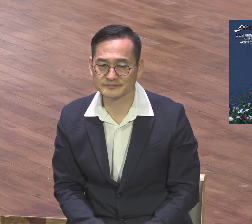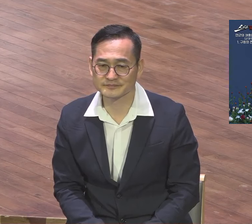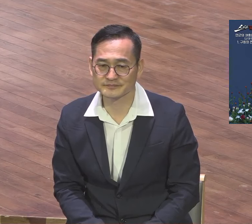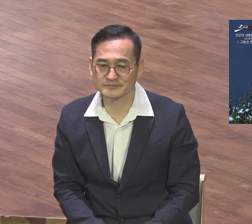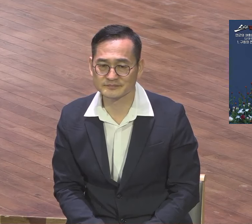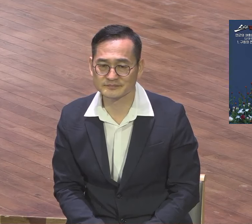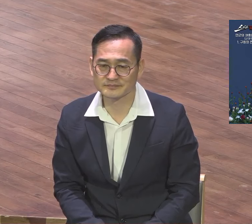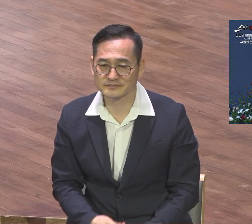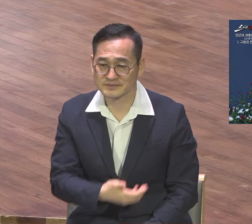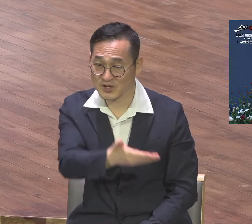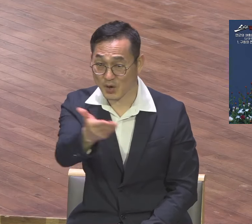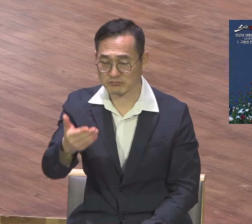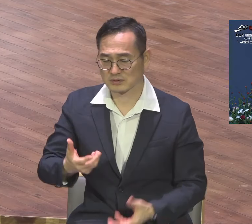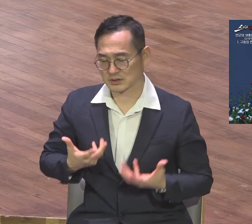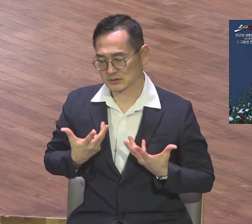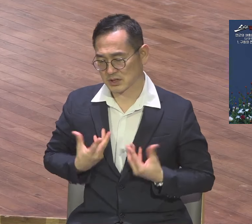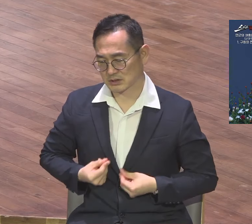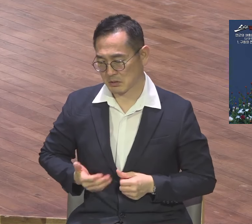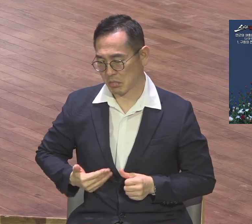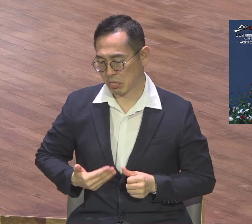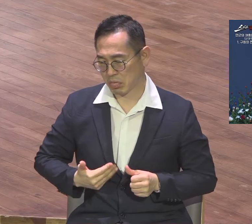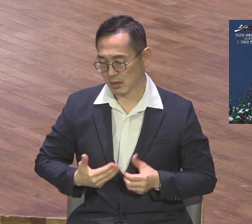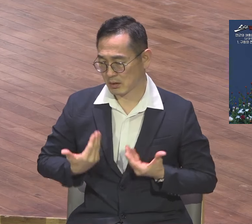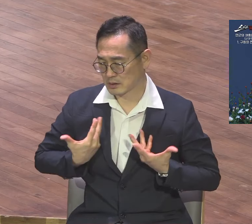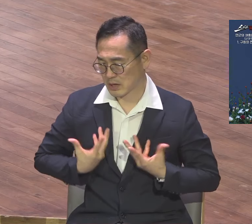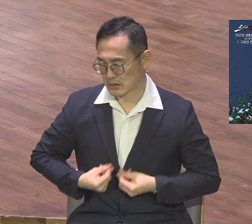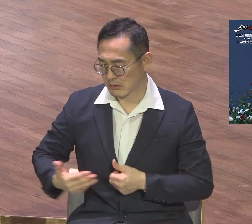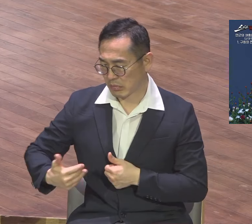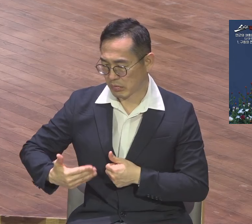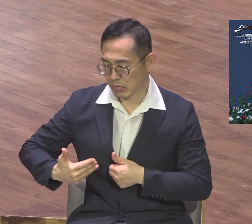여러분을 좌절시키게 만드는 요소가 뭐냐?